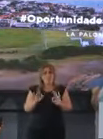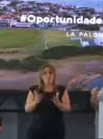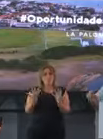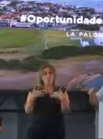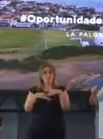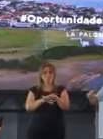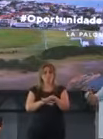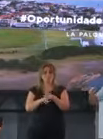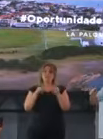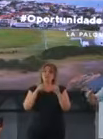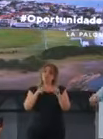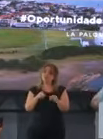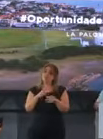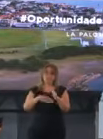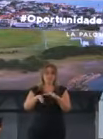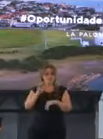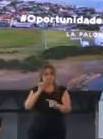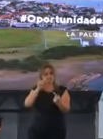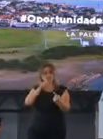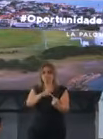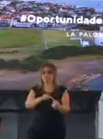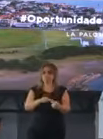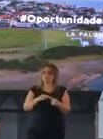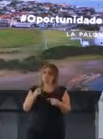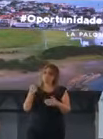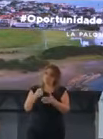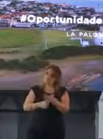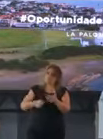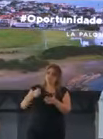Y ahí es donde tenemos que poner el mayor énfasis.